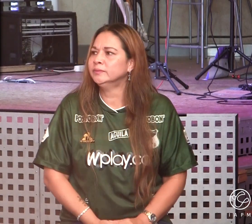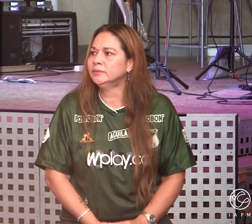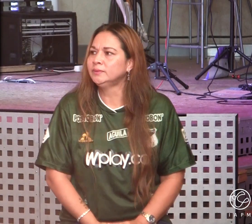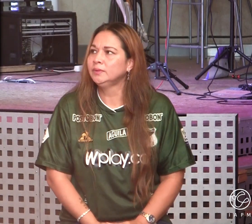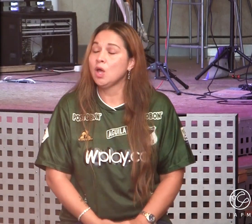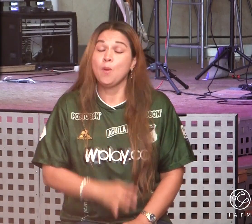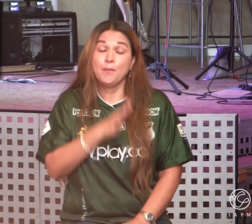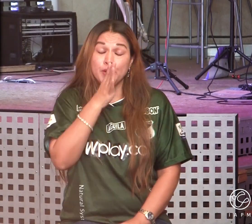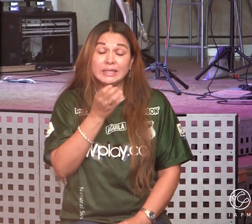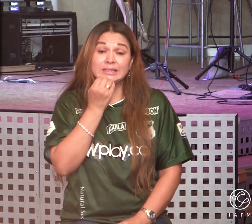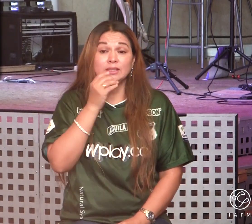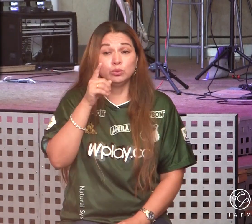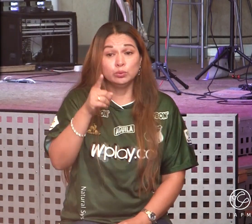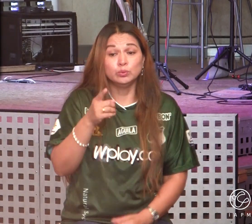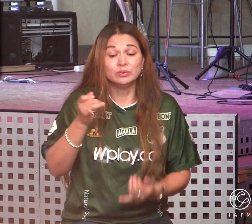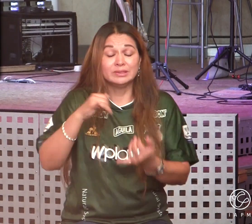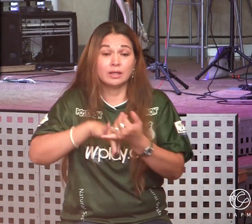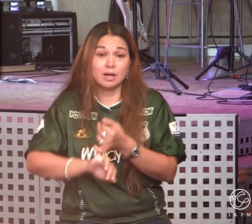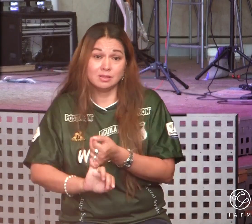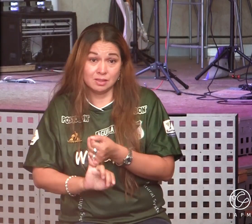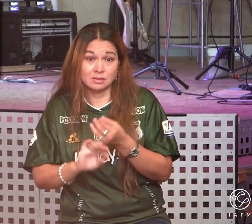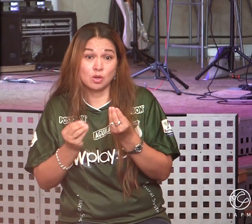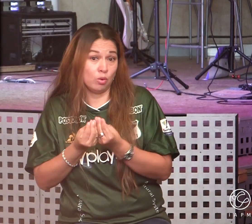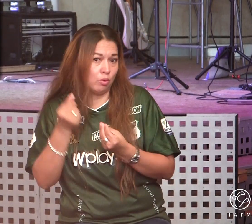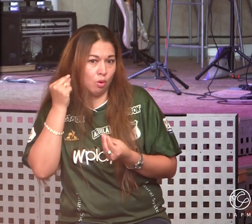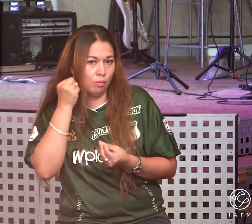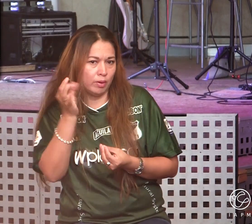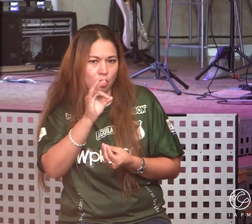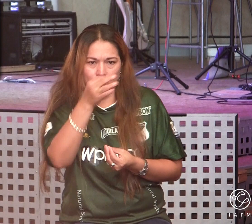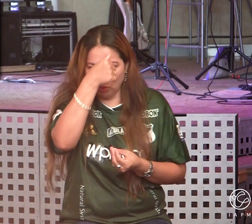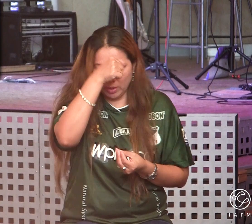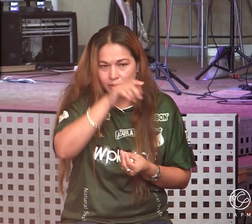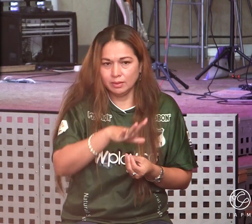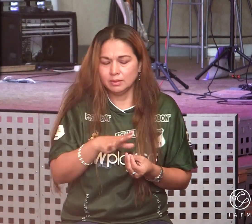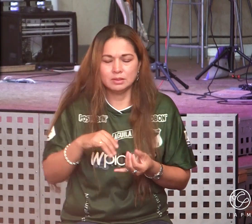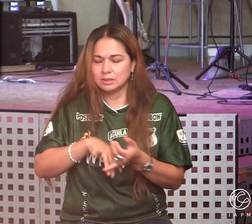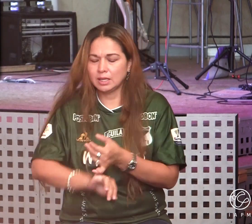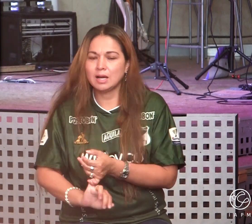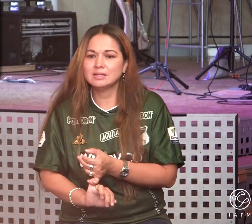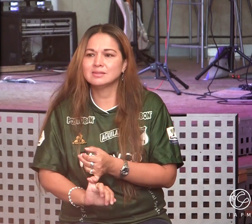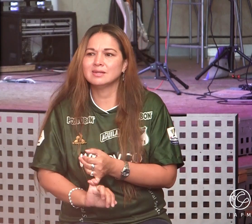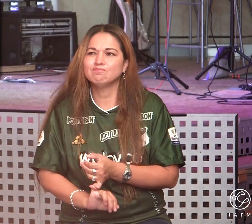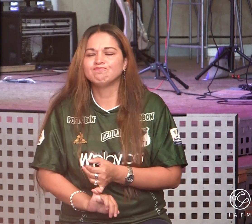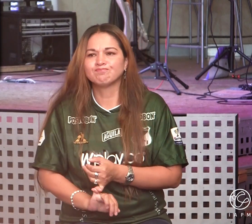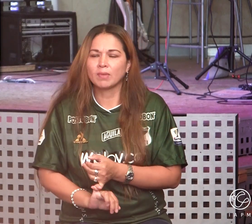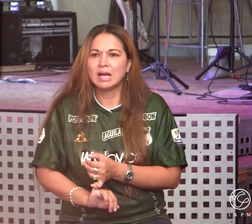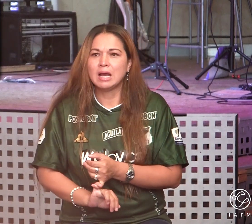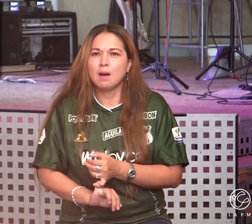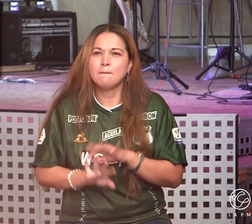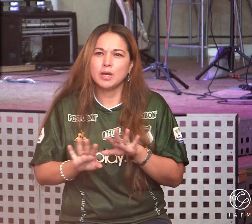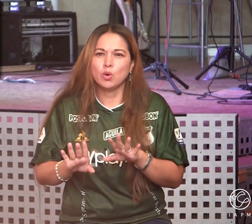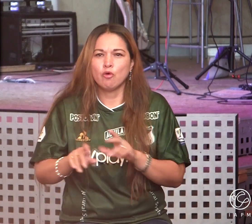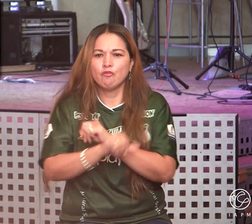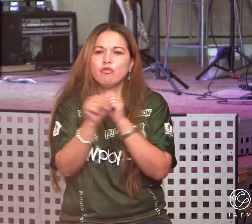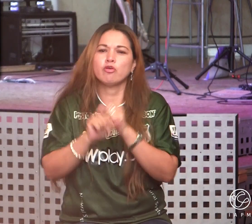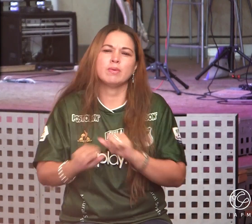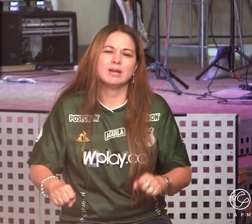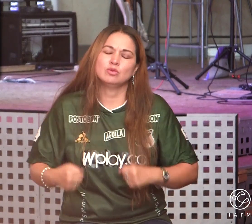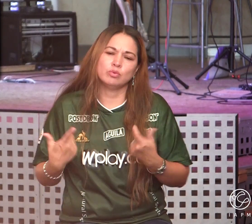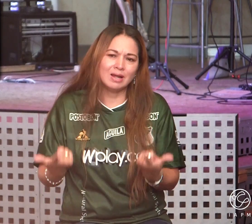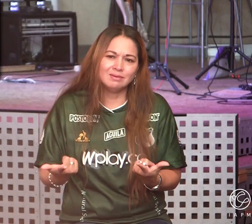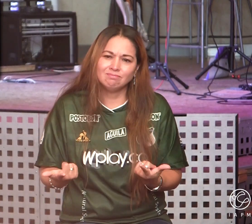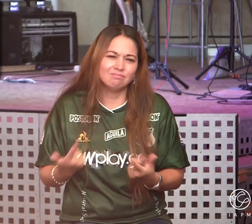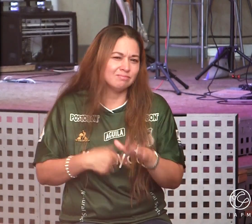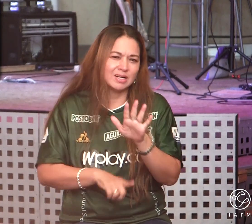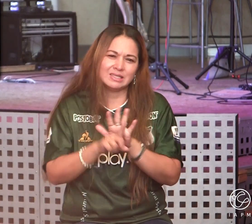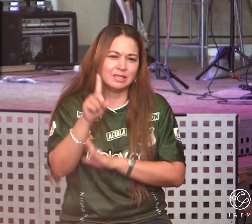Dios realmente quiere, o va a estar limitado de alguna manera, pero de eso no tenemos el tiempo de hablar ahora, porque creo que ya me he pasado mucho. Ya me quitaron